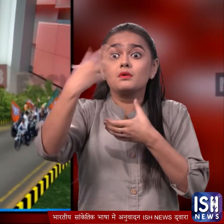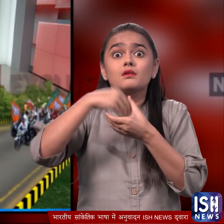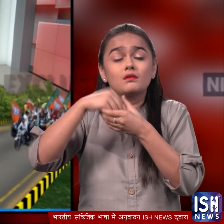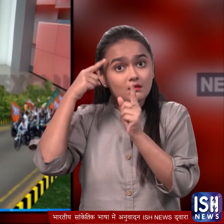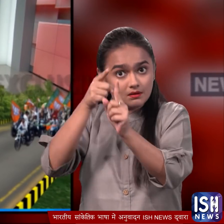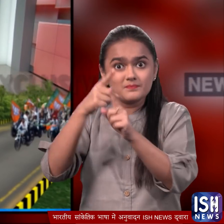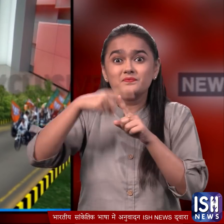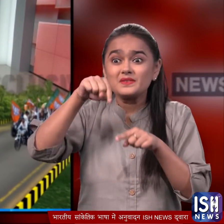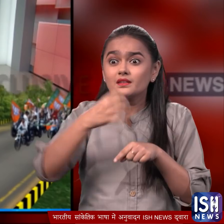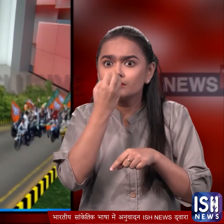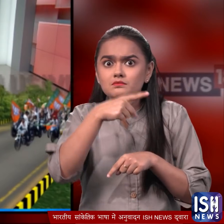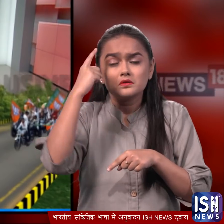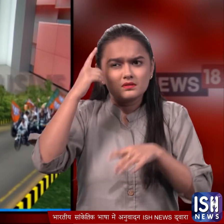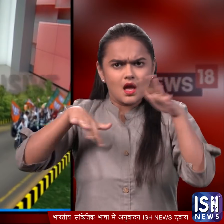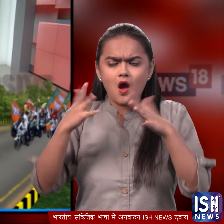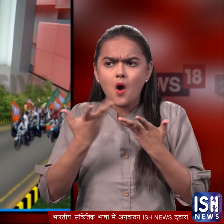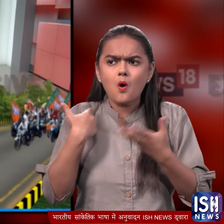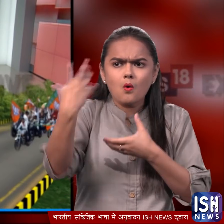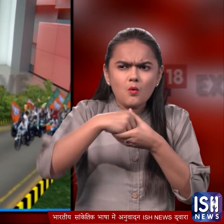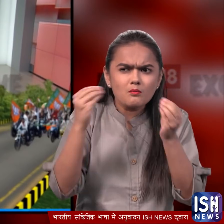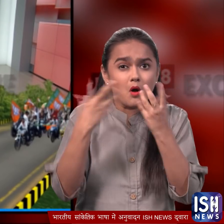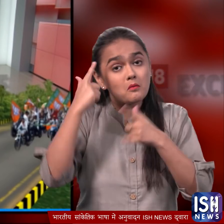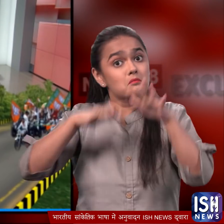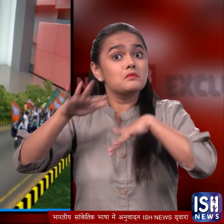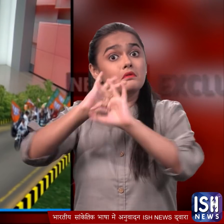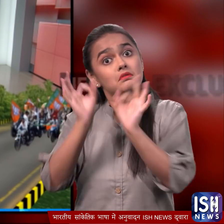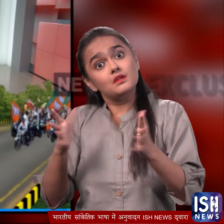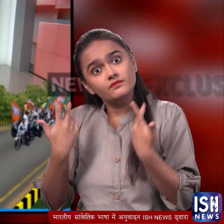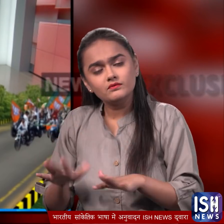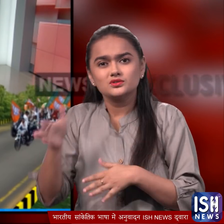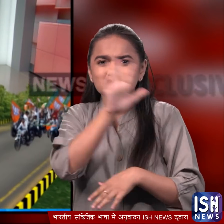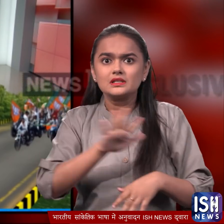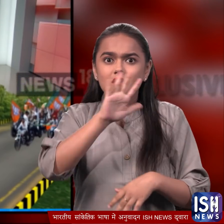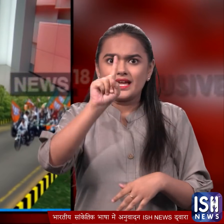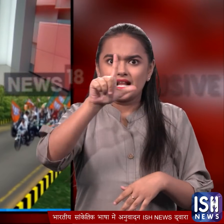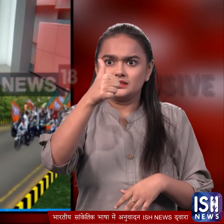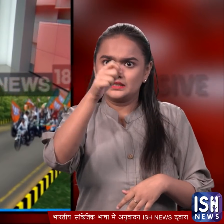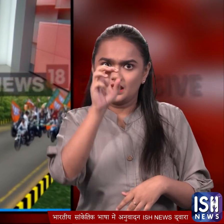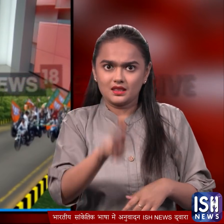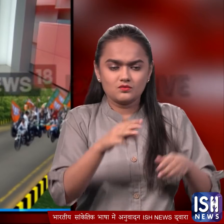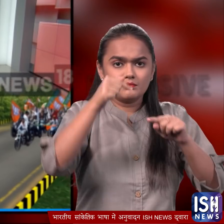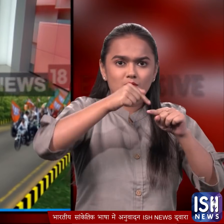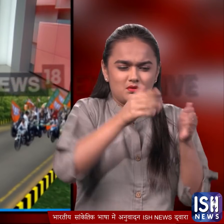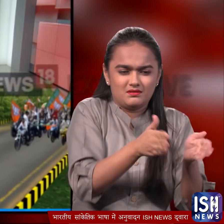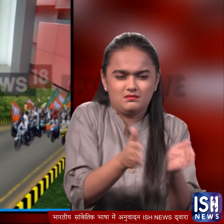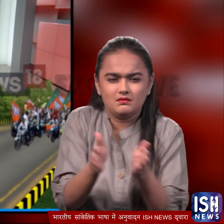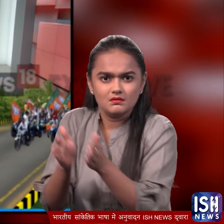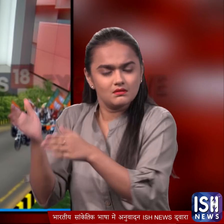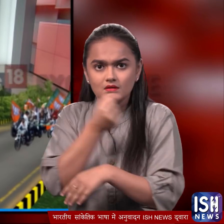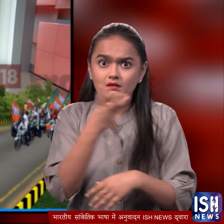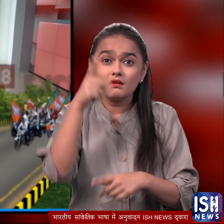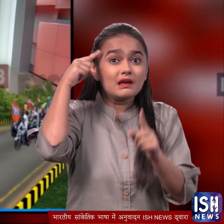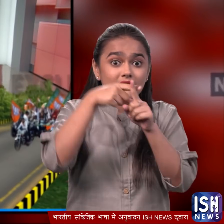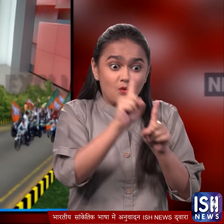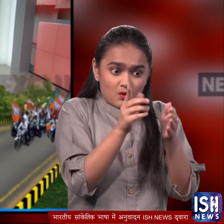लिए बीजेपी ने एक तरीका भी निकाला है। राज्य में कुल 1,60,000 पोलिंग बूथ है और लक्ष्य रखा गया है कि हर बूथ